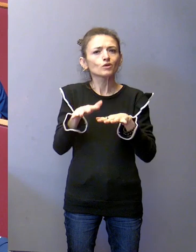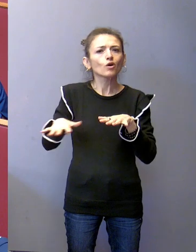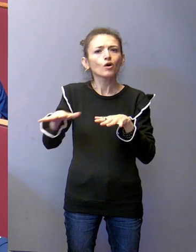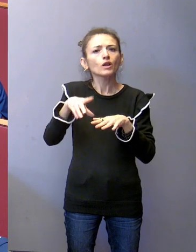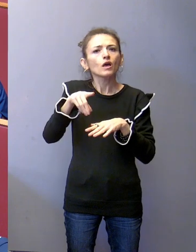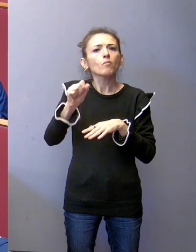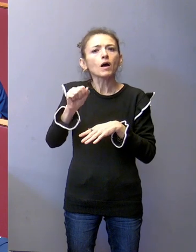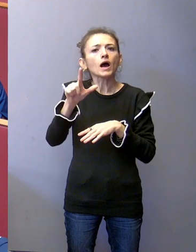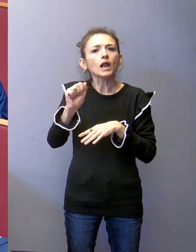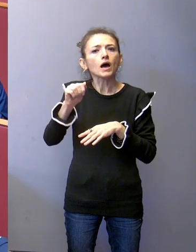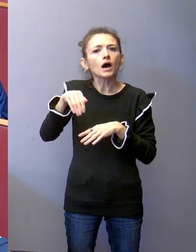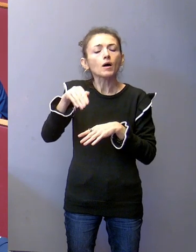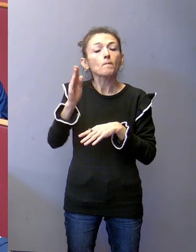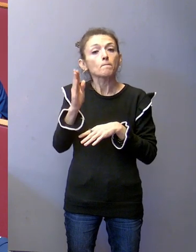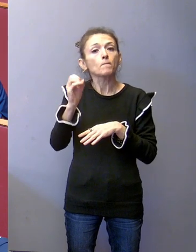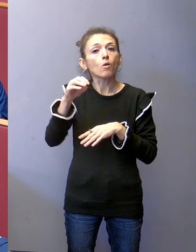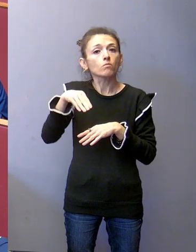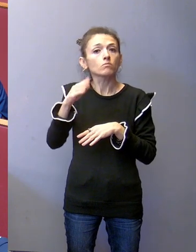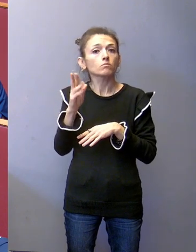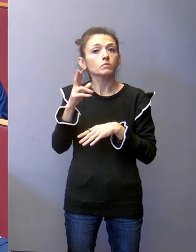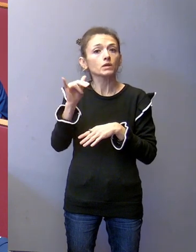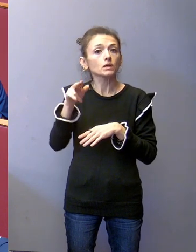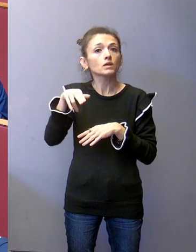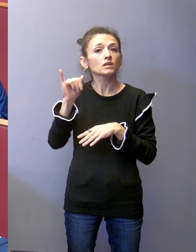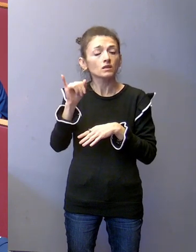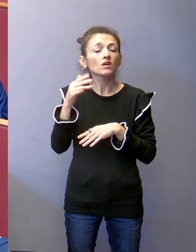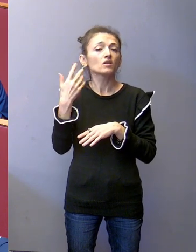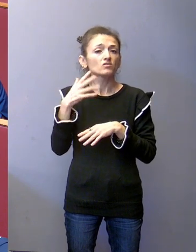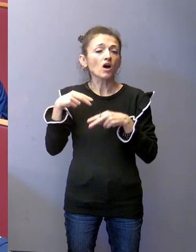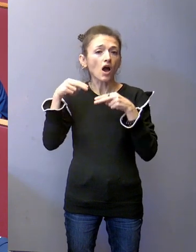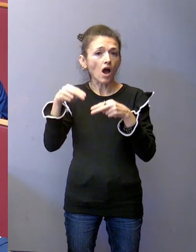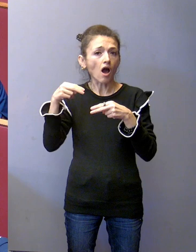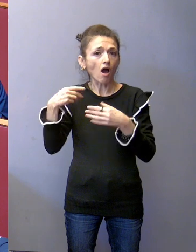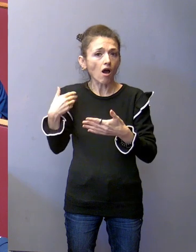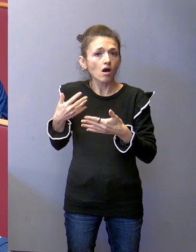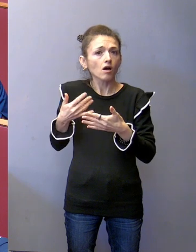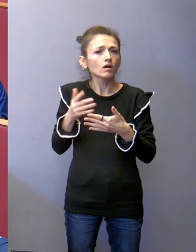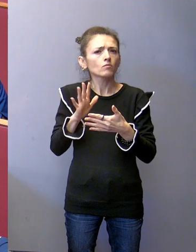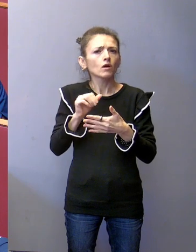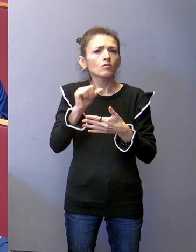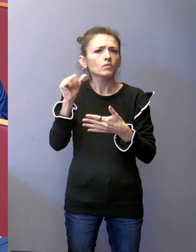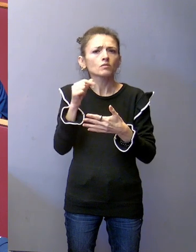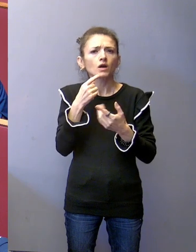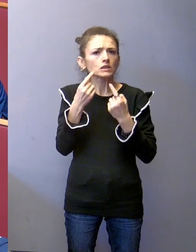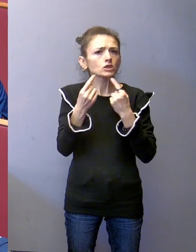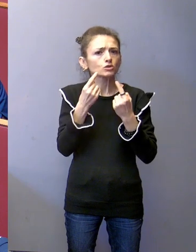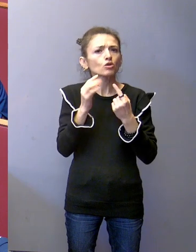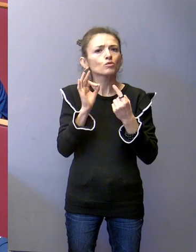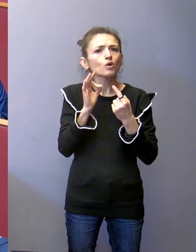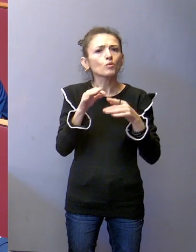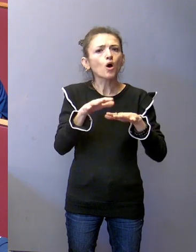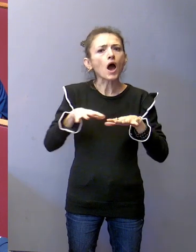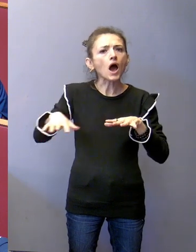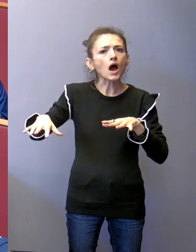ha già un paio d'anni di vita ma ancora prima di questo c'è il discorso fondamentale della destinazione delle